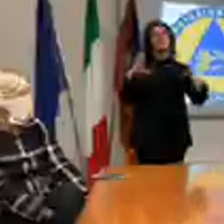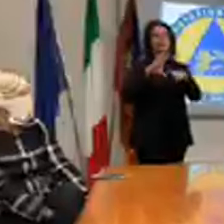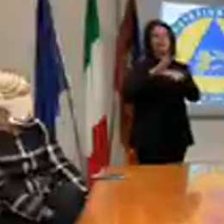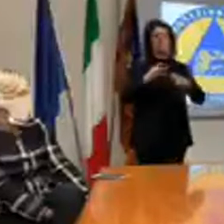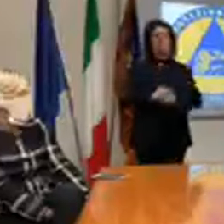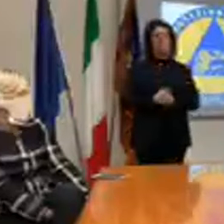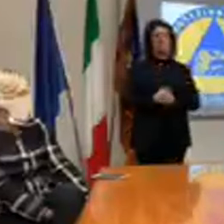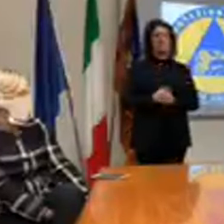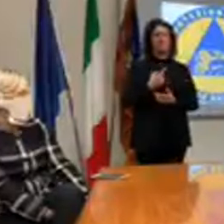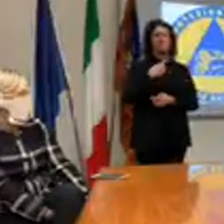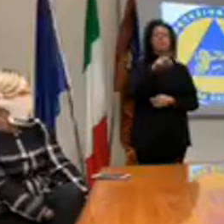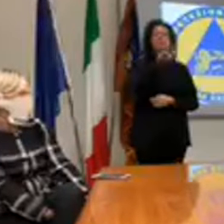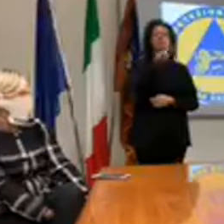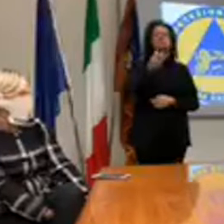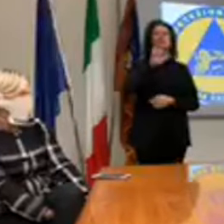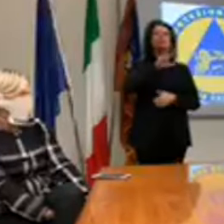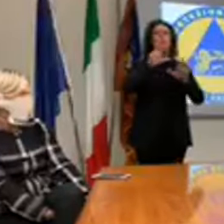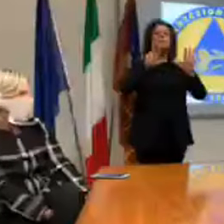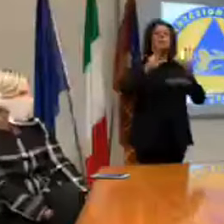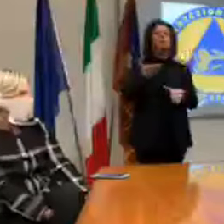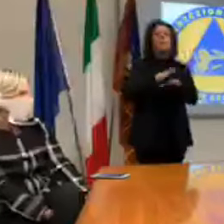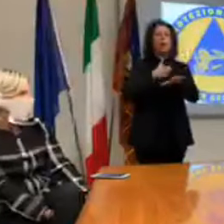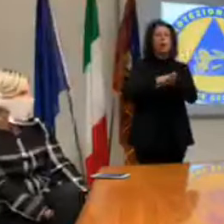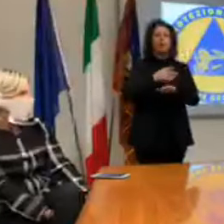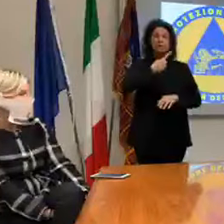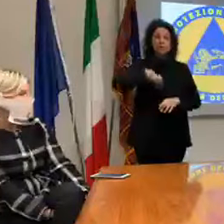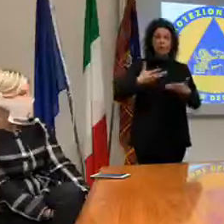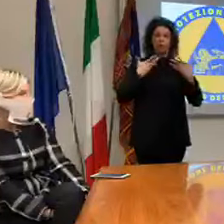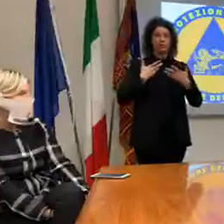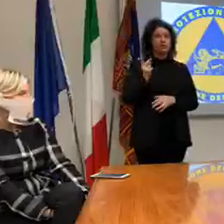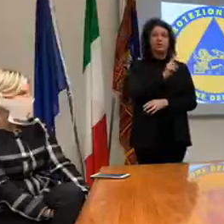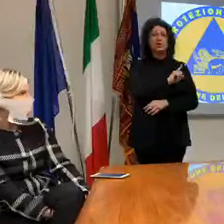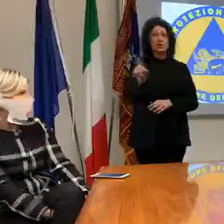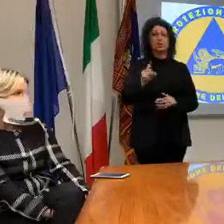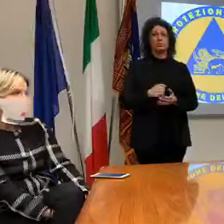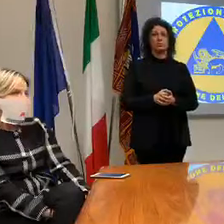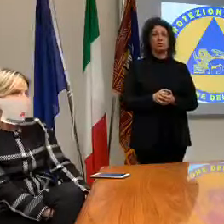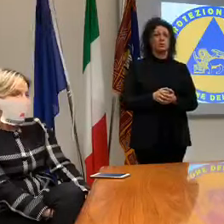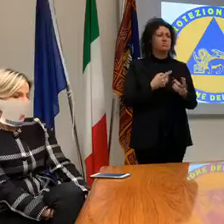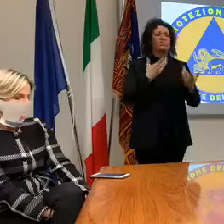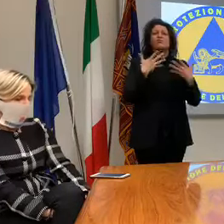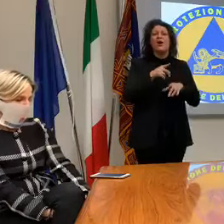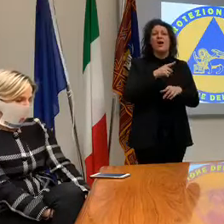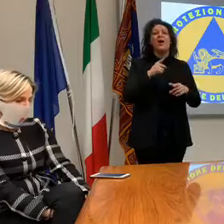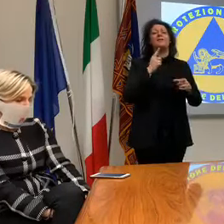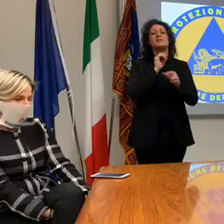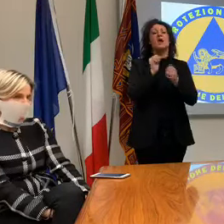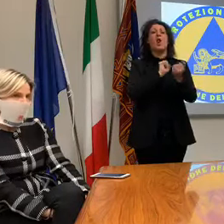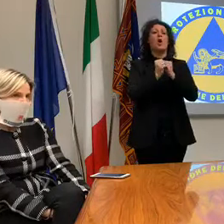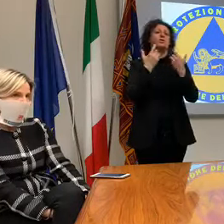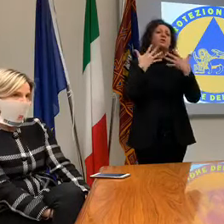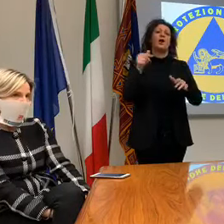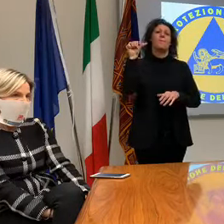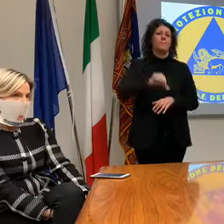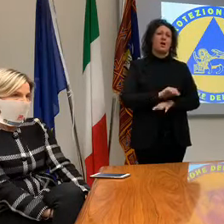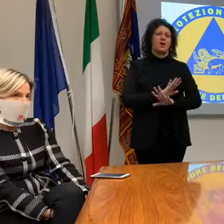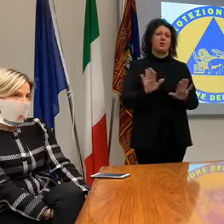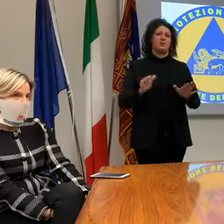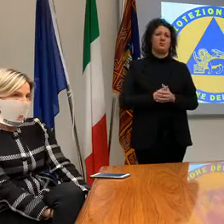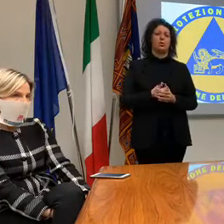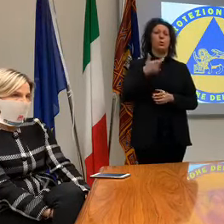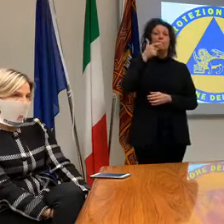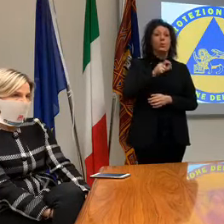con 258 morti, anche se si chiudesse qui la partita, è già una sconfitta questa. È già una sconfitta perché chi